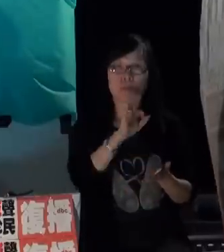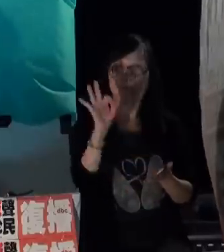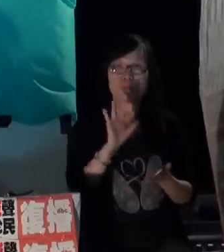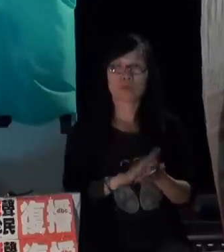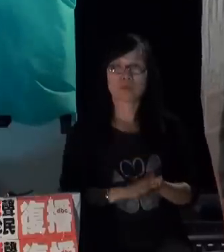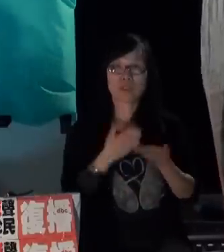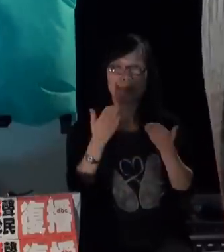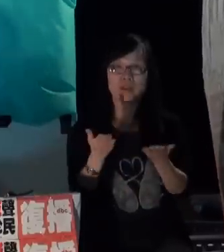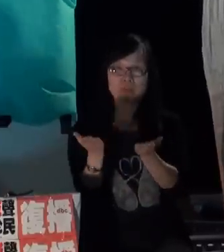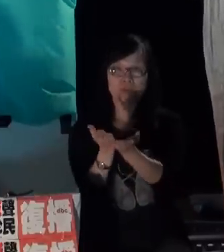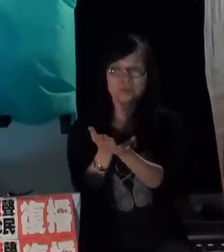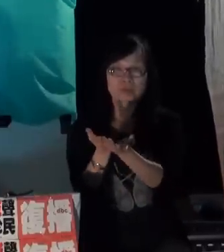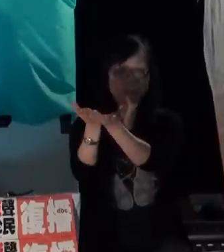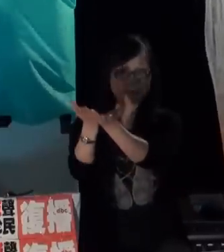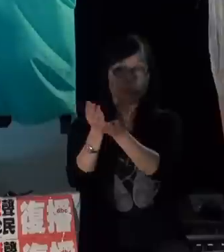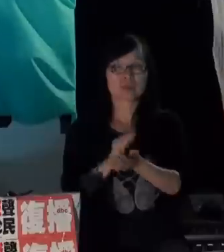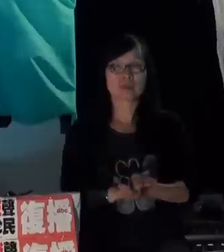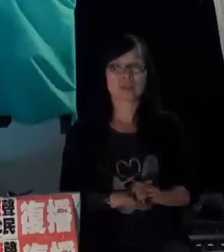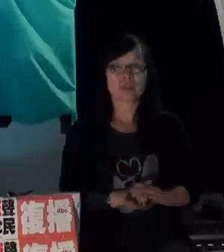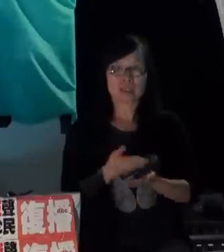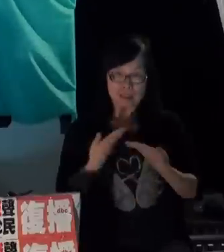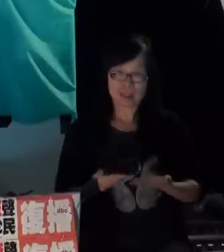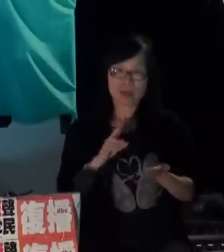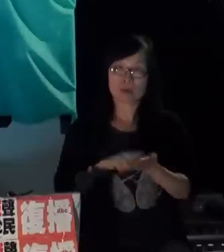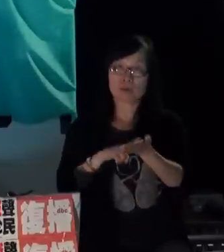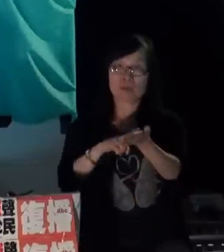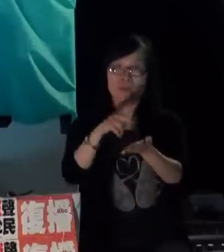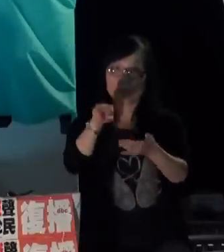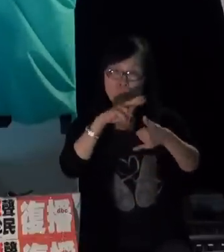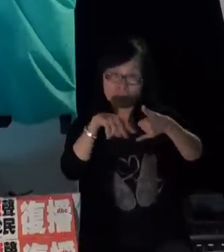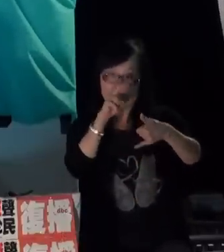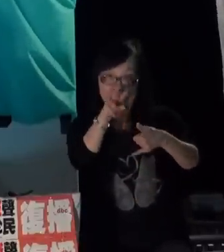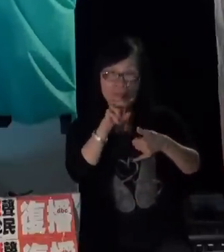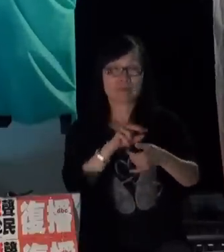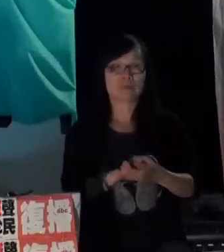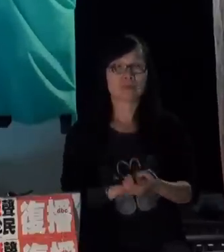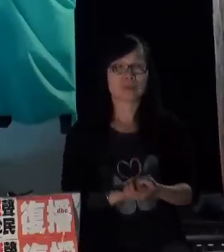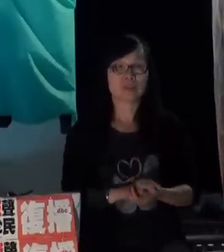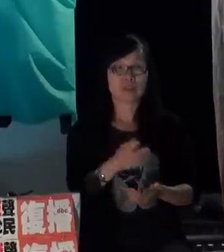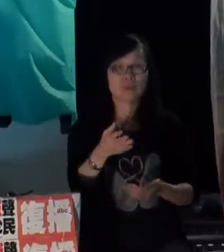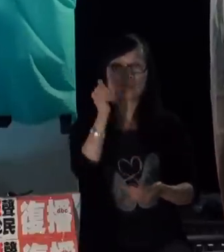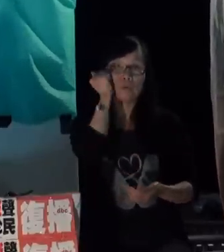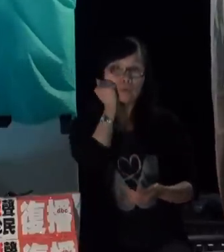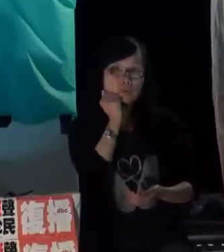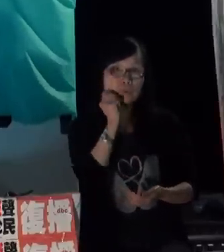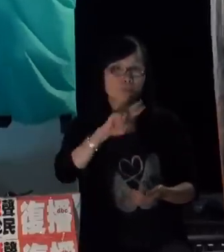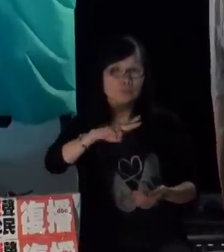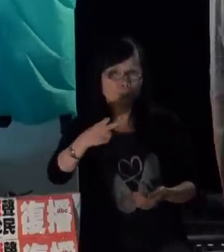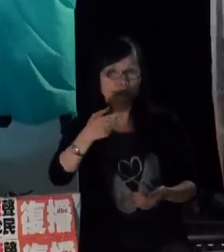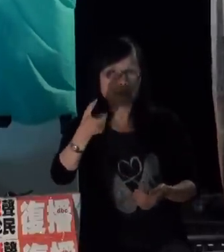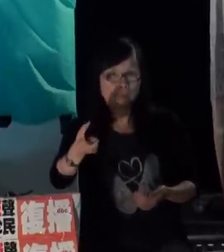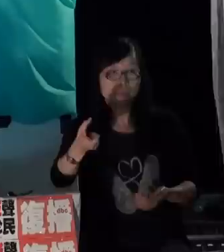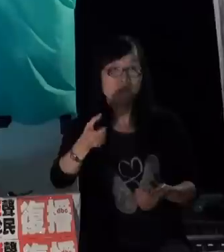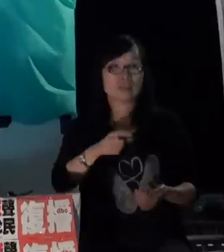你俾張衰仔紙我睇先。 係啊。 而家就係我信你，不過你唔好俾我查到你。咁你話老人家轉移咗資